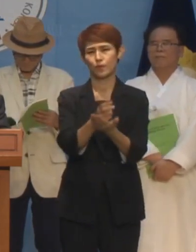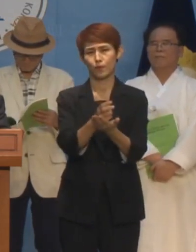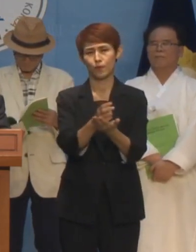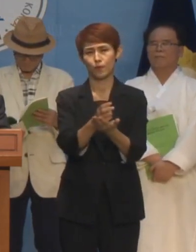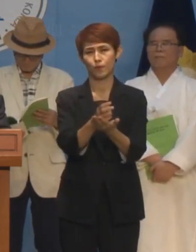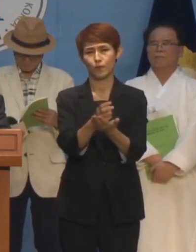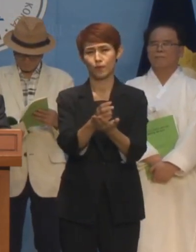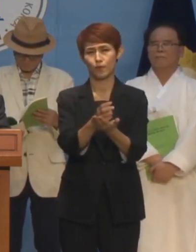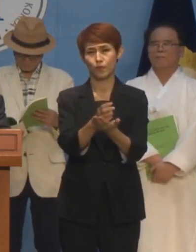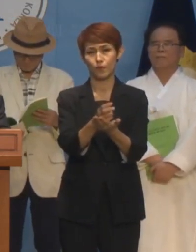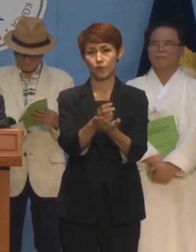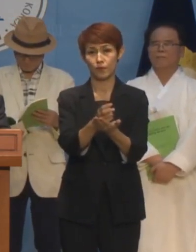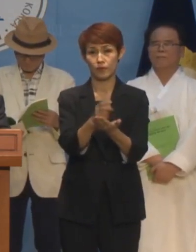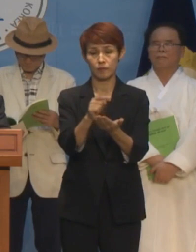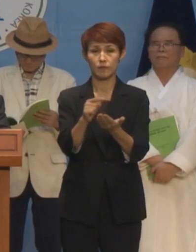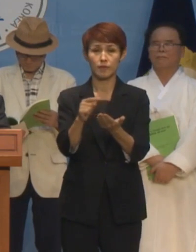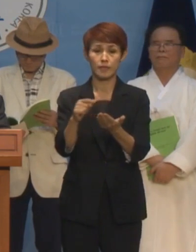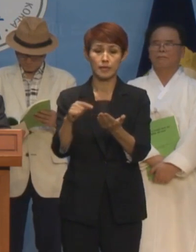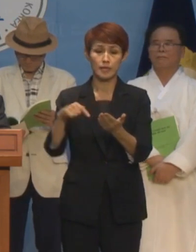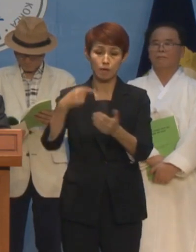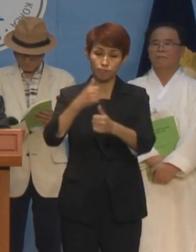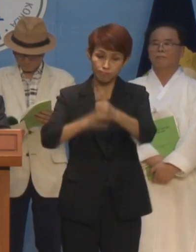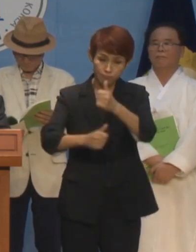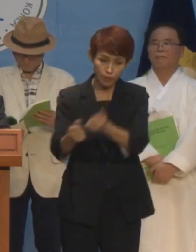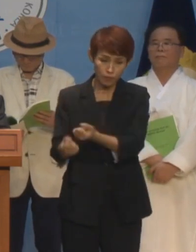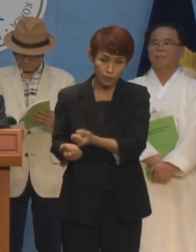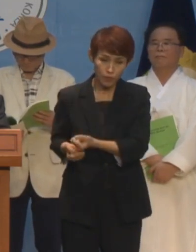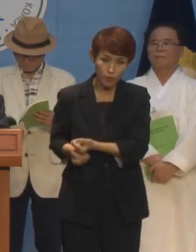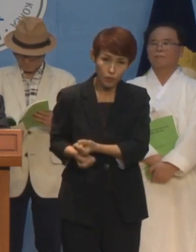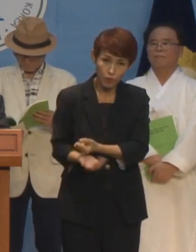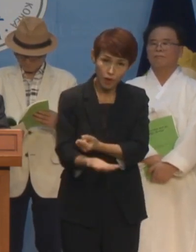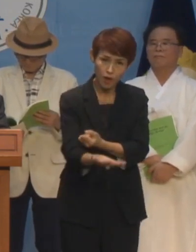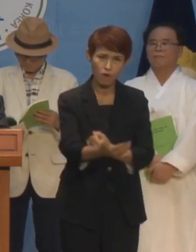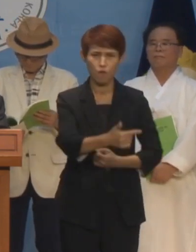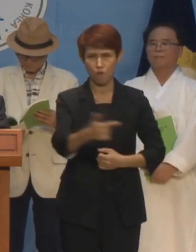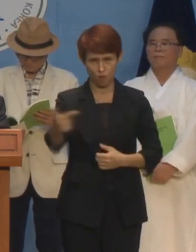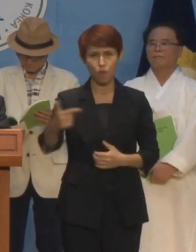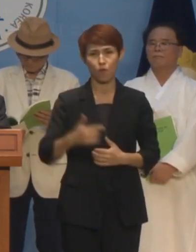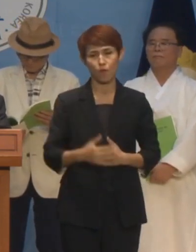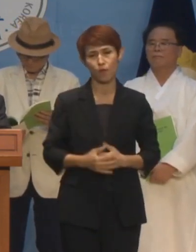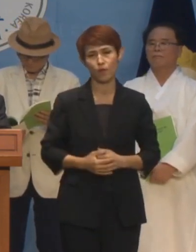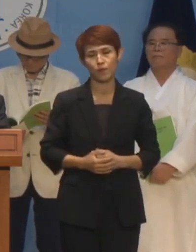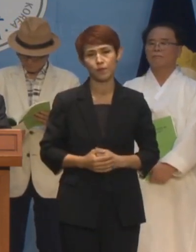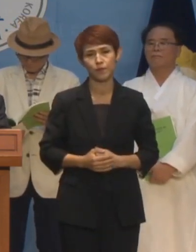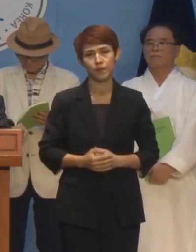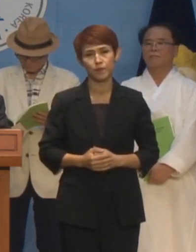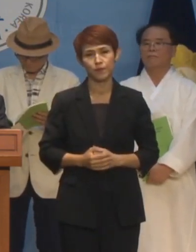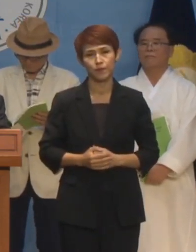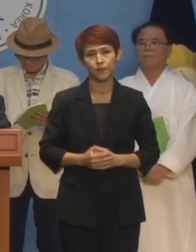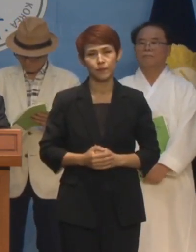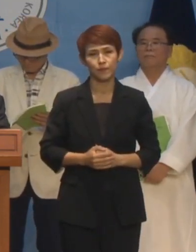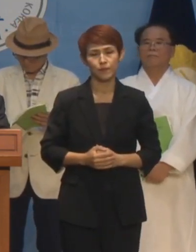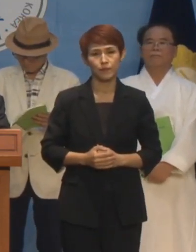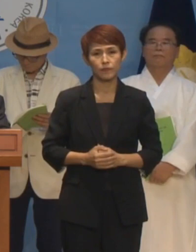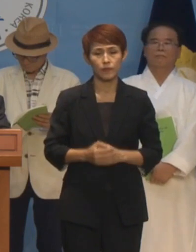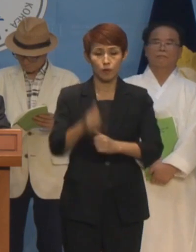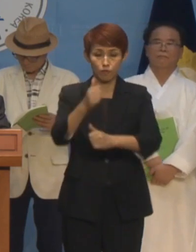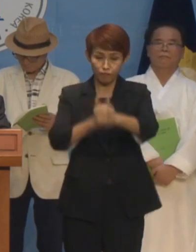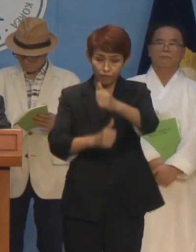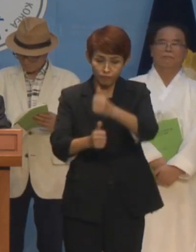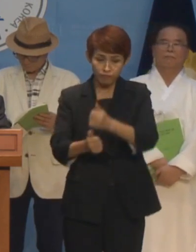체제가 다음 세대에게 주는 영향은 막대할 것이다. 그렇게 되면 다음